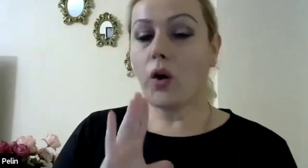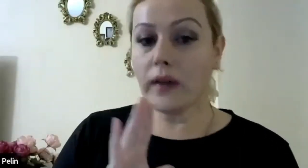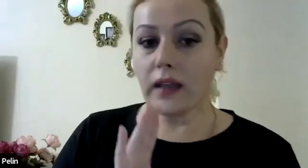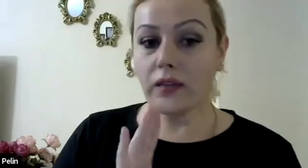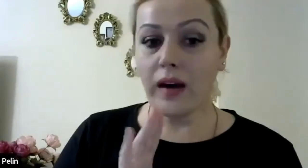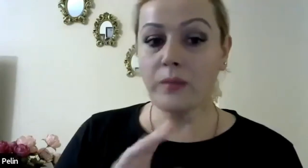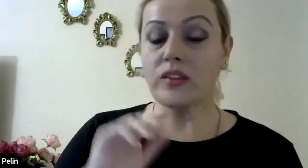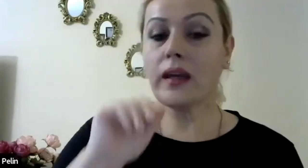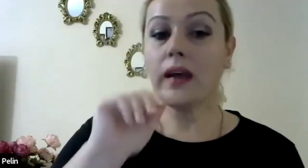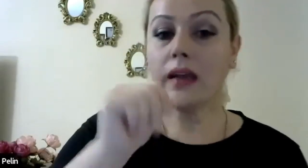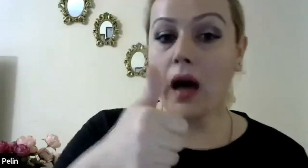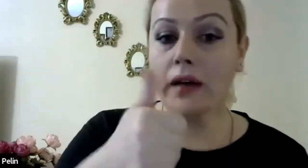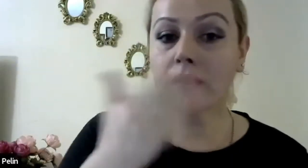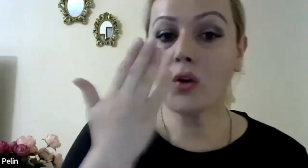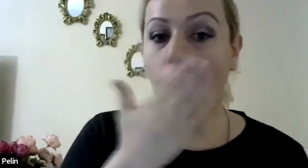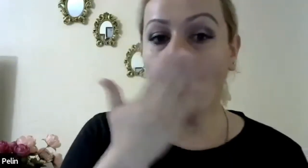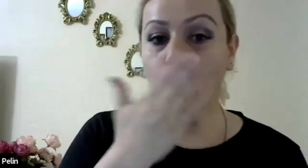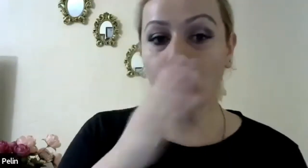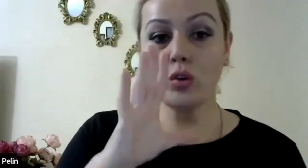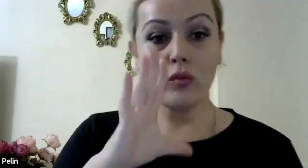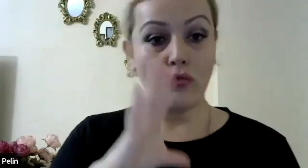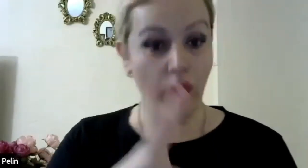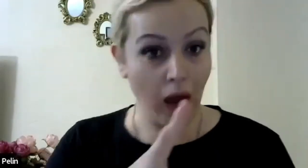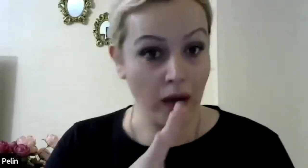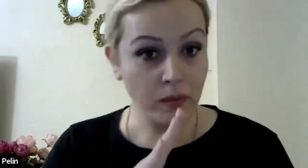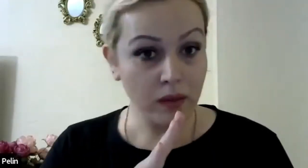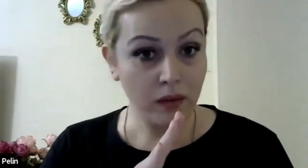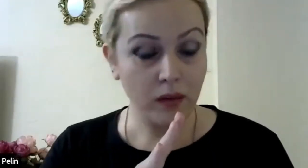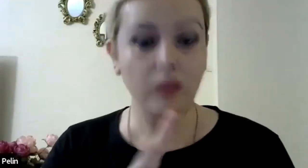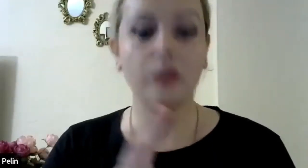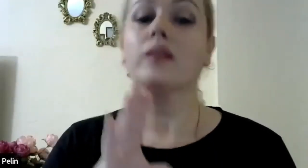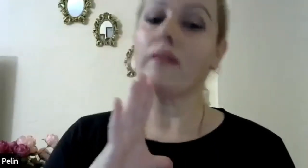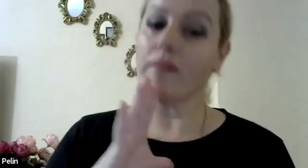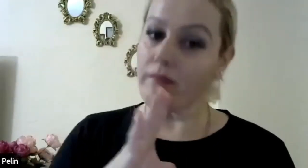Örnek vermiştik. Yarın okul var mı? Var.